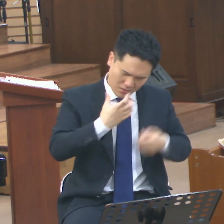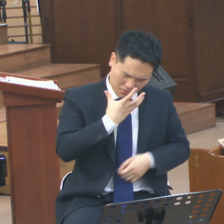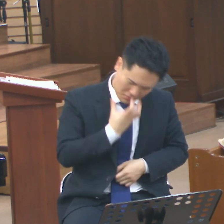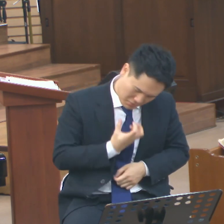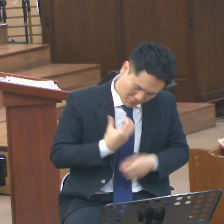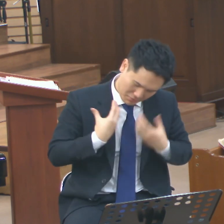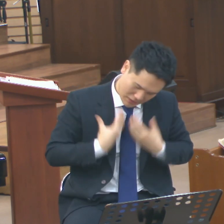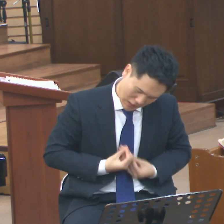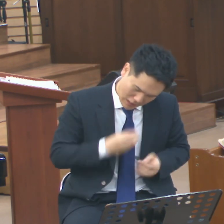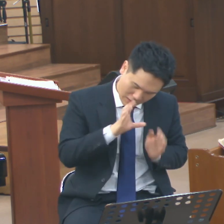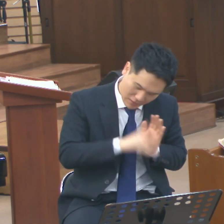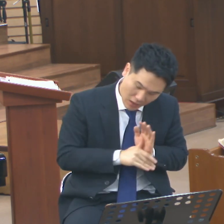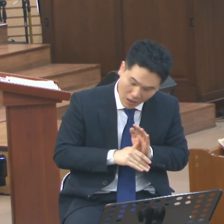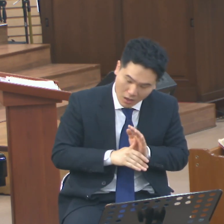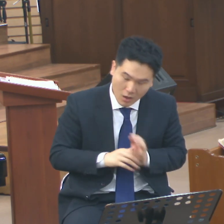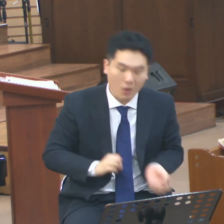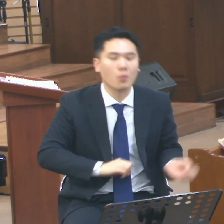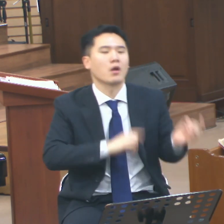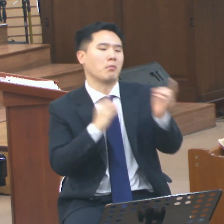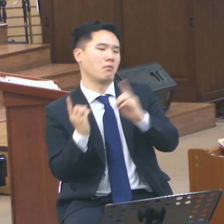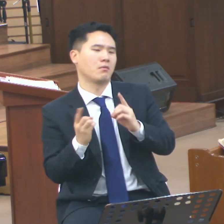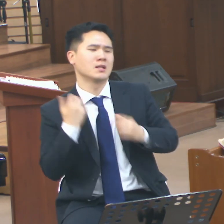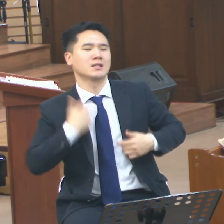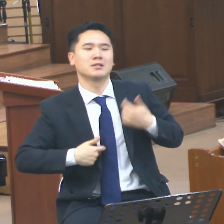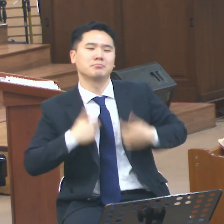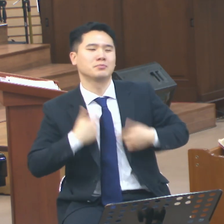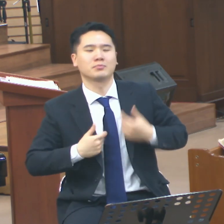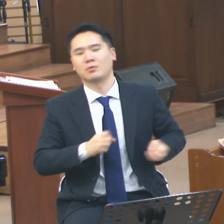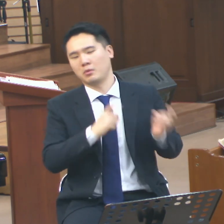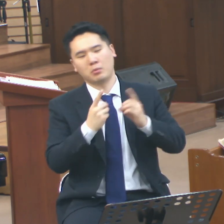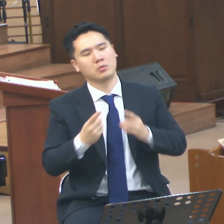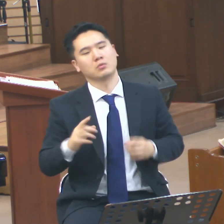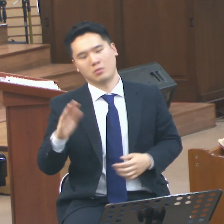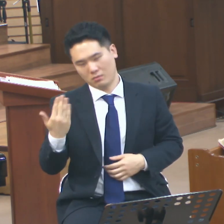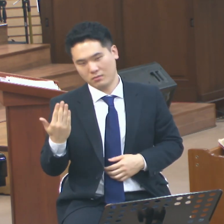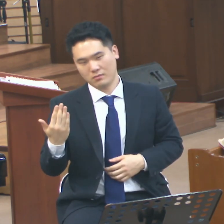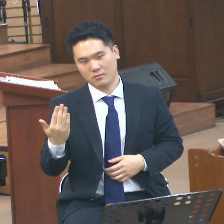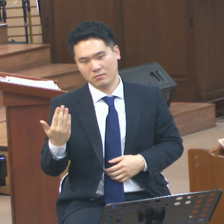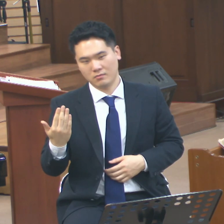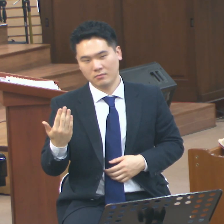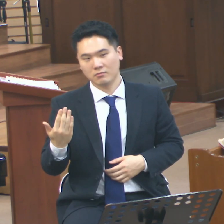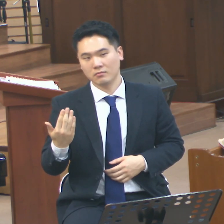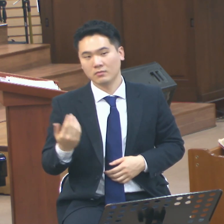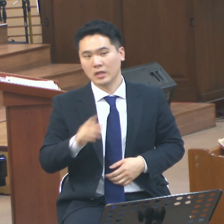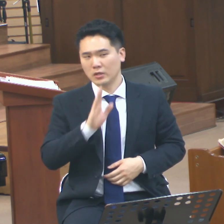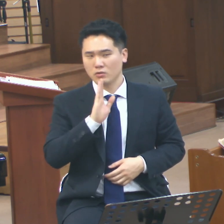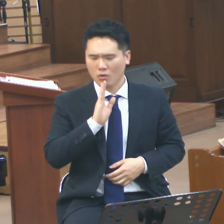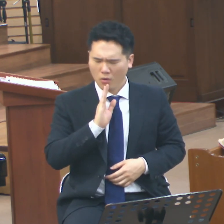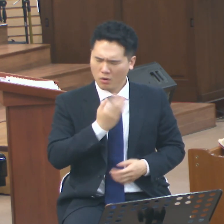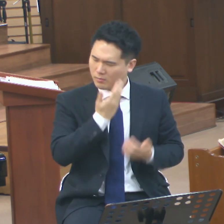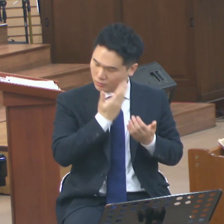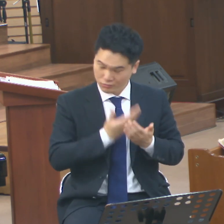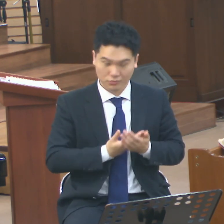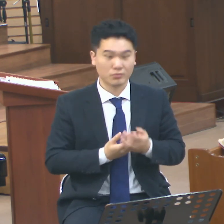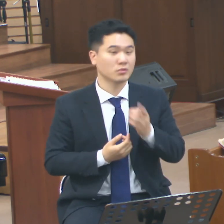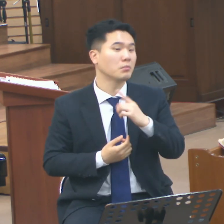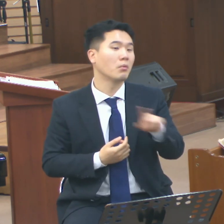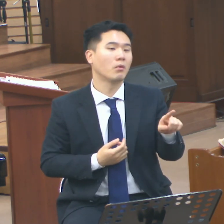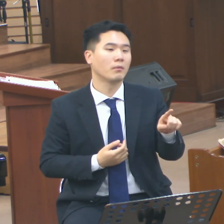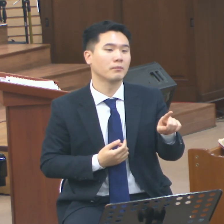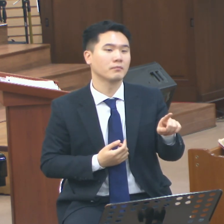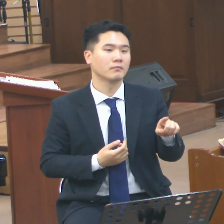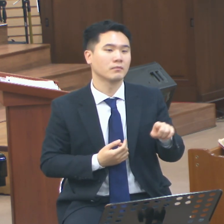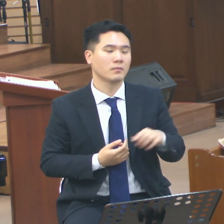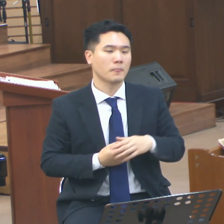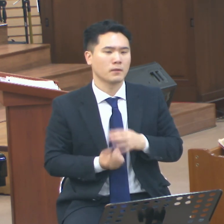거예요. 이것이 중요한데 그것은 다 문제, 그것은 아무것도 가치가 없고 정말 중요한 것은 우리가 정관에 정한